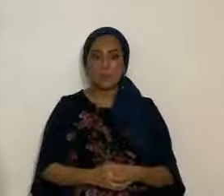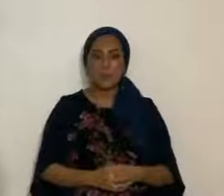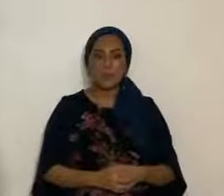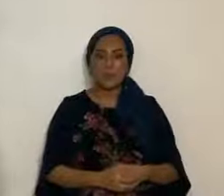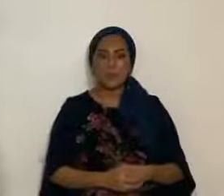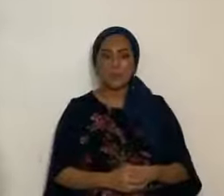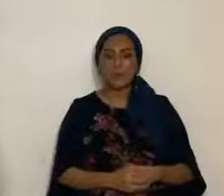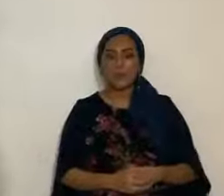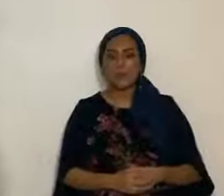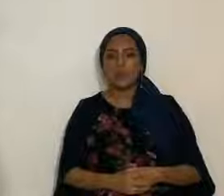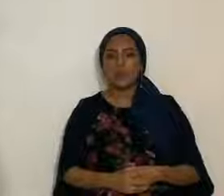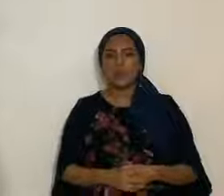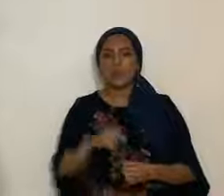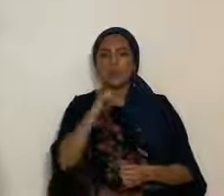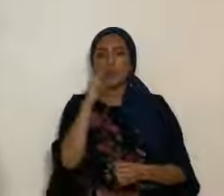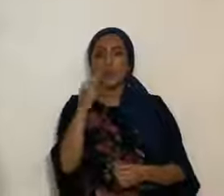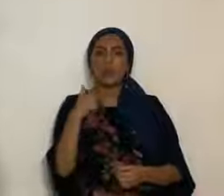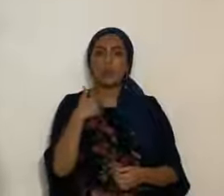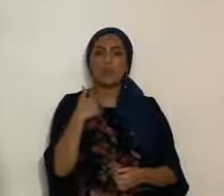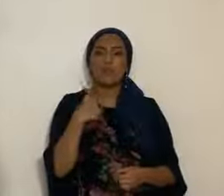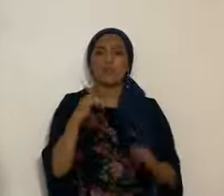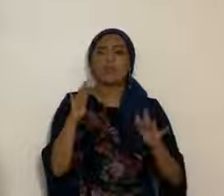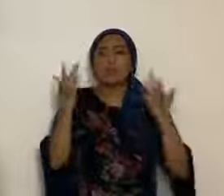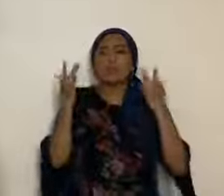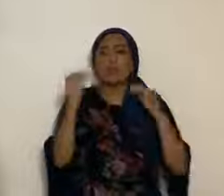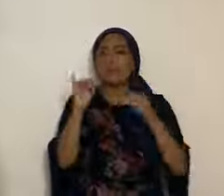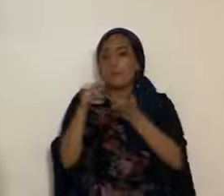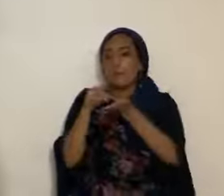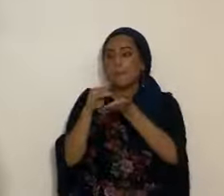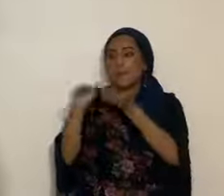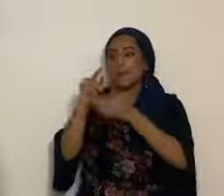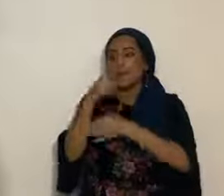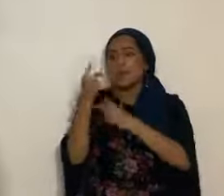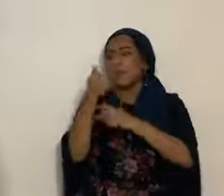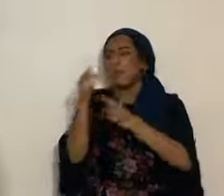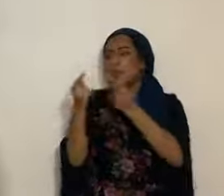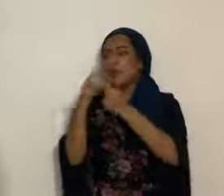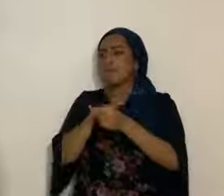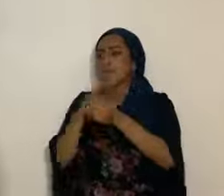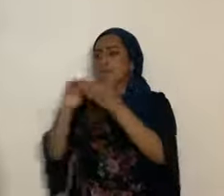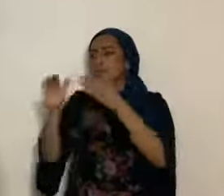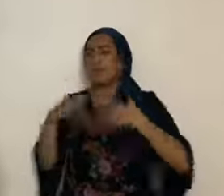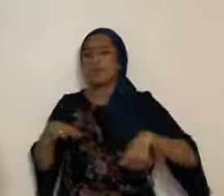un libertinaje donde se les permita hacer lo que ellos quieran, vestir,